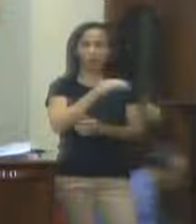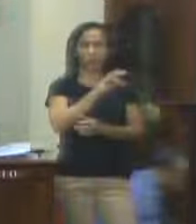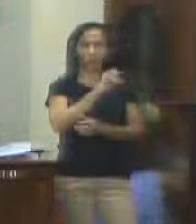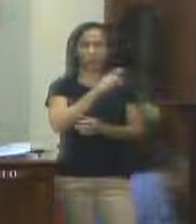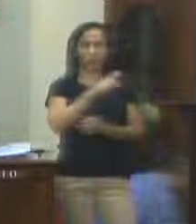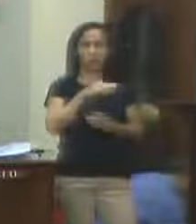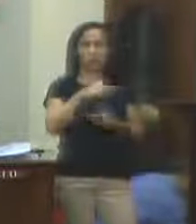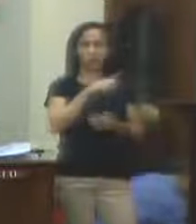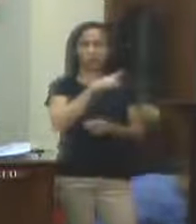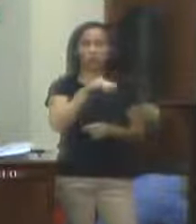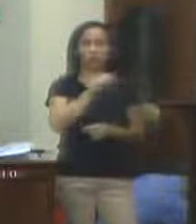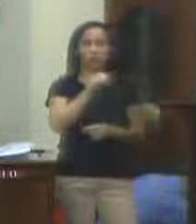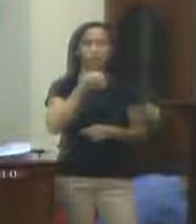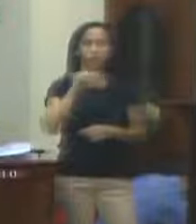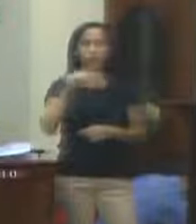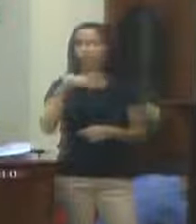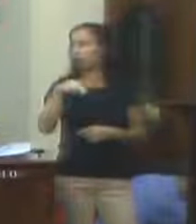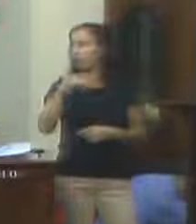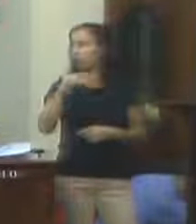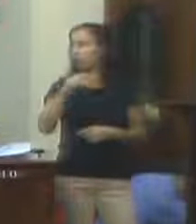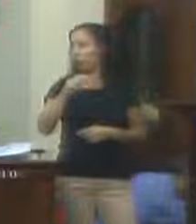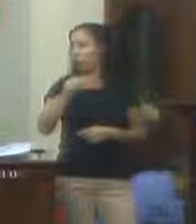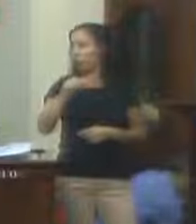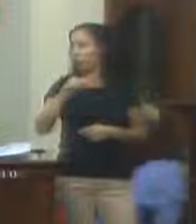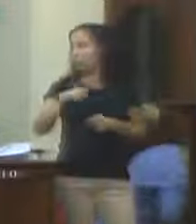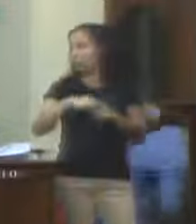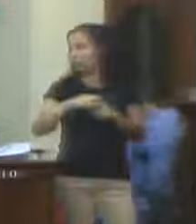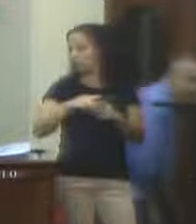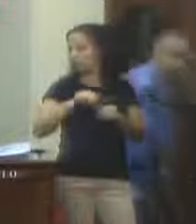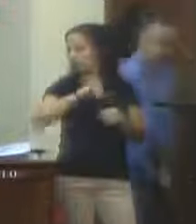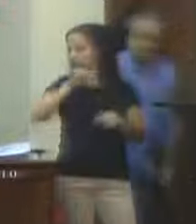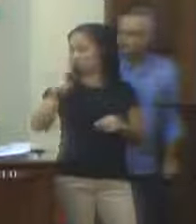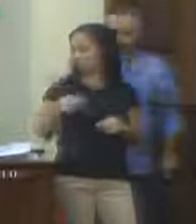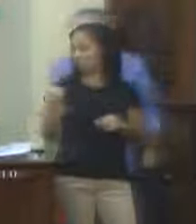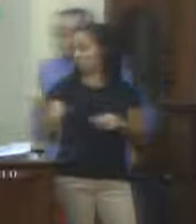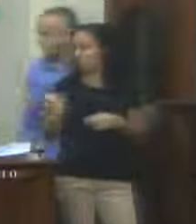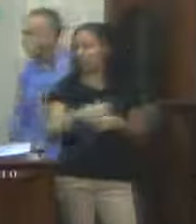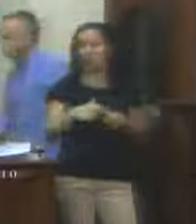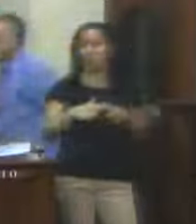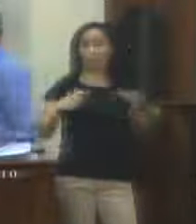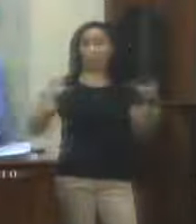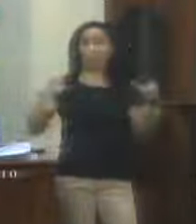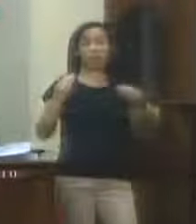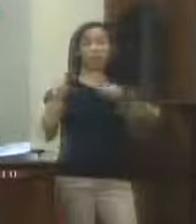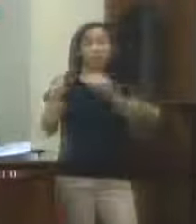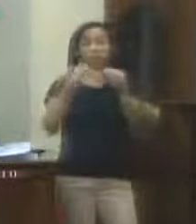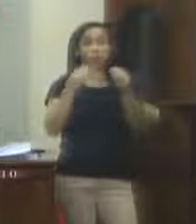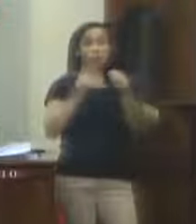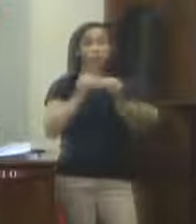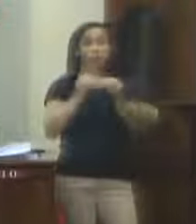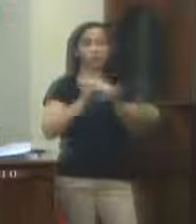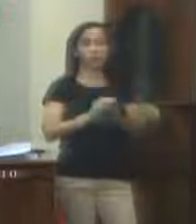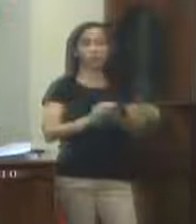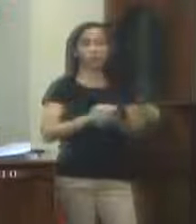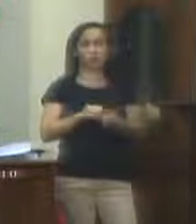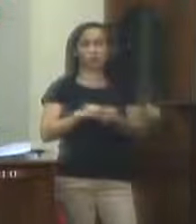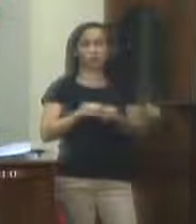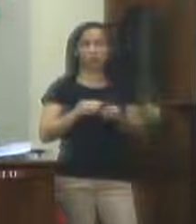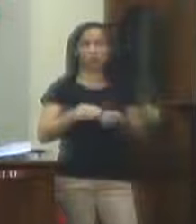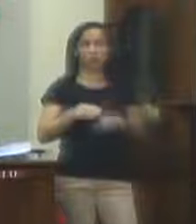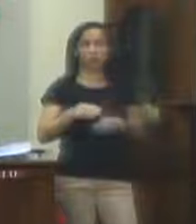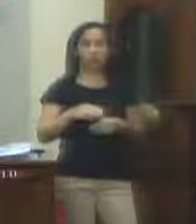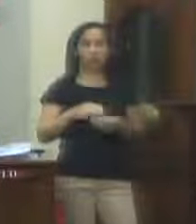além de utilizarem moluscocidas para evitar uma nova proliferação dos mesmos, além de promover a